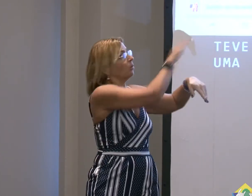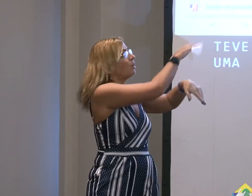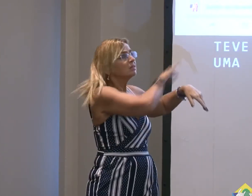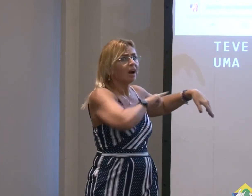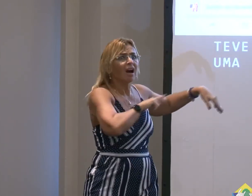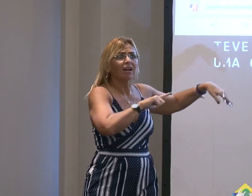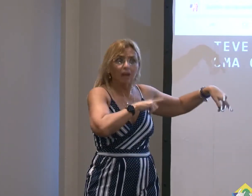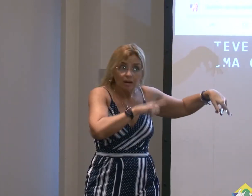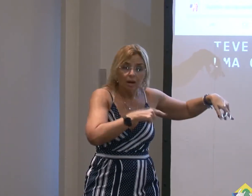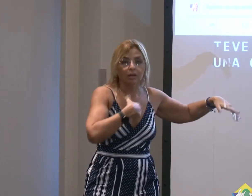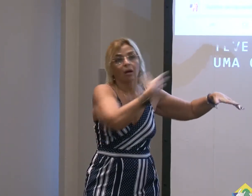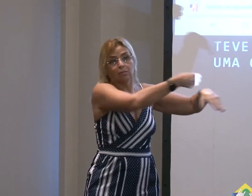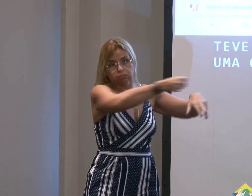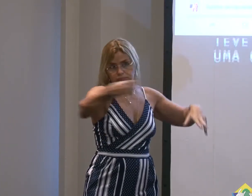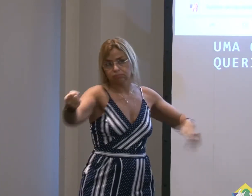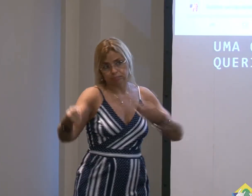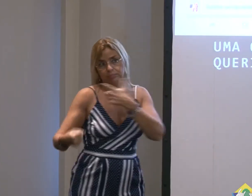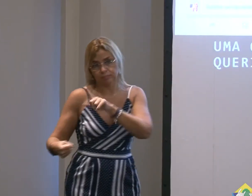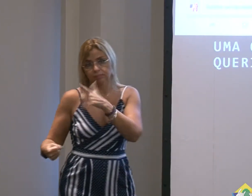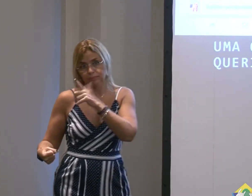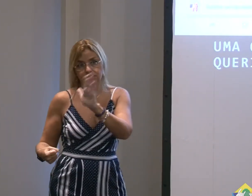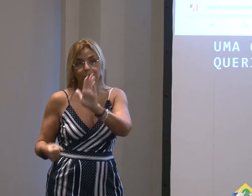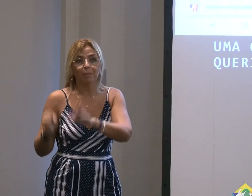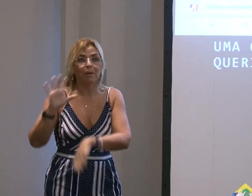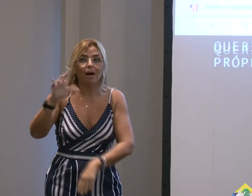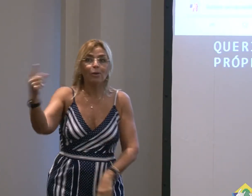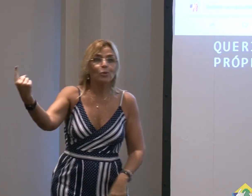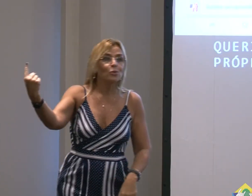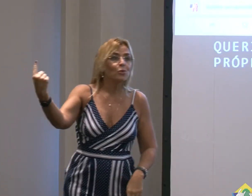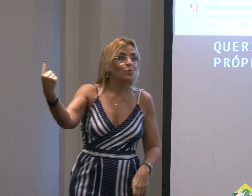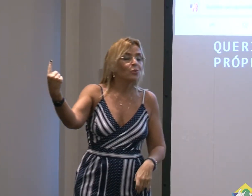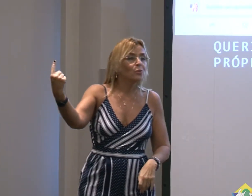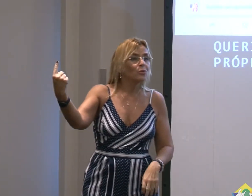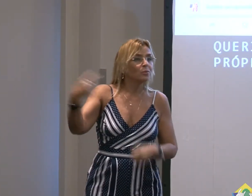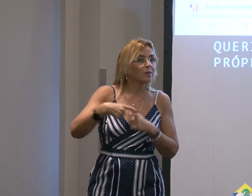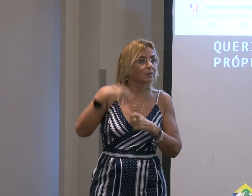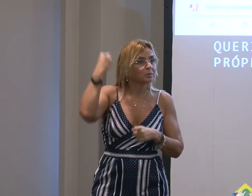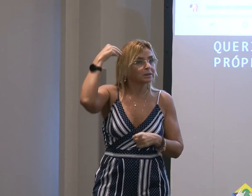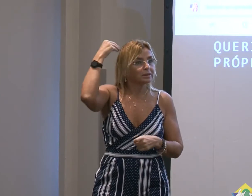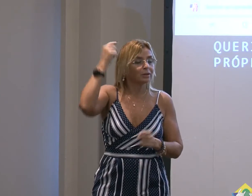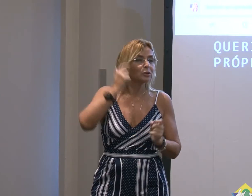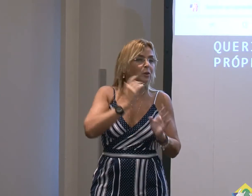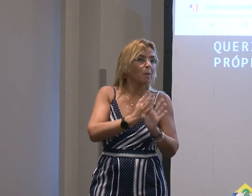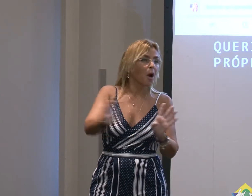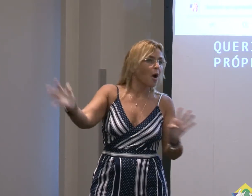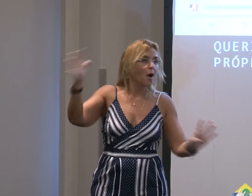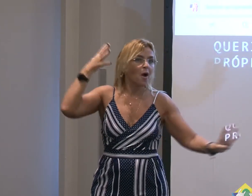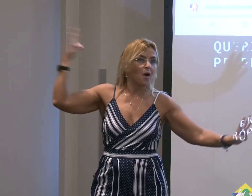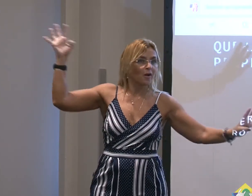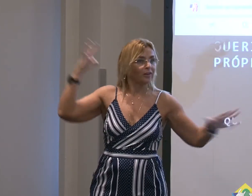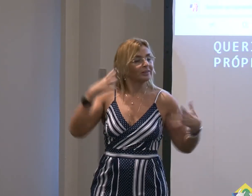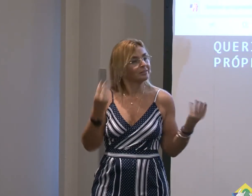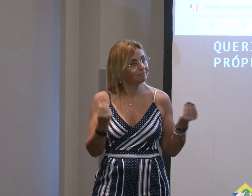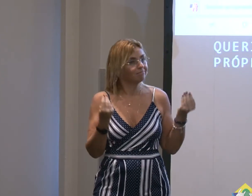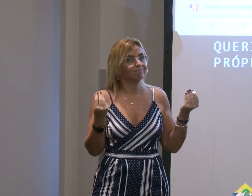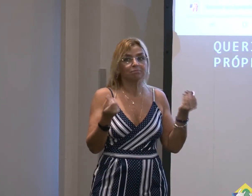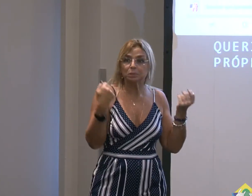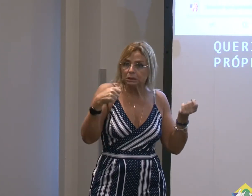presente. E ela procurou um psiquiatra e a gente conseguiu achar um psiquiatra que sabia língua de sinais, mas esse psiquiatra é único. Imagine a fila